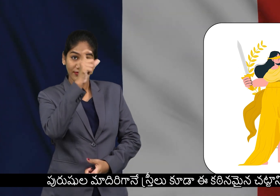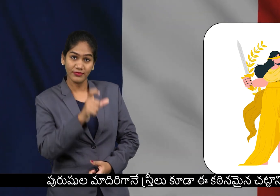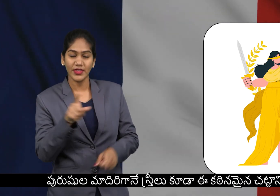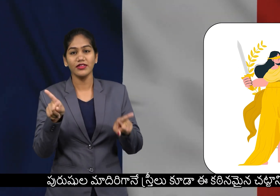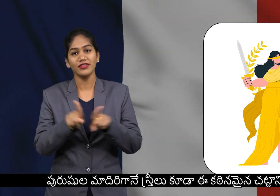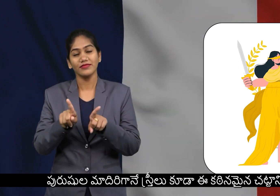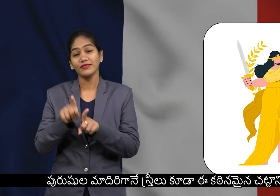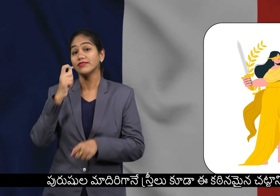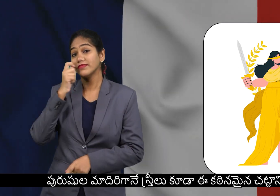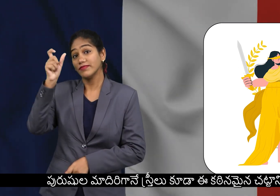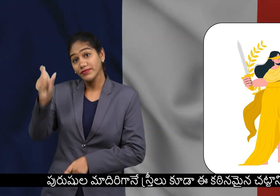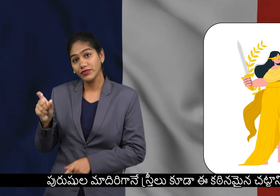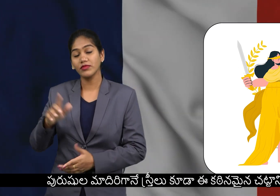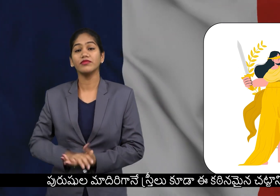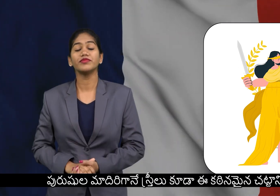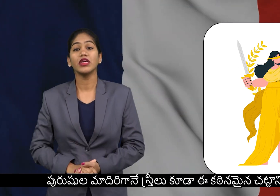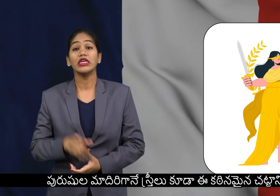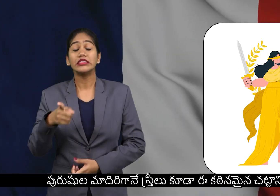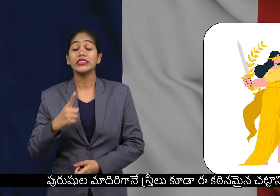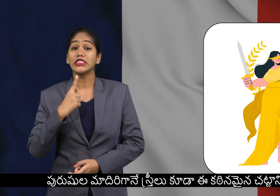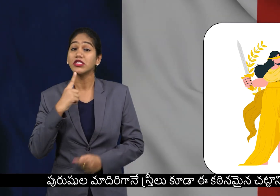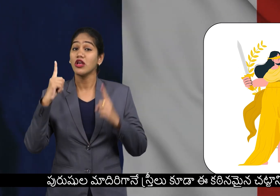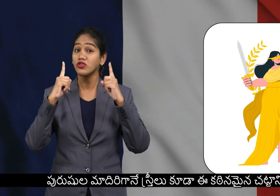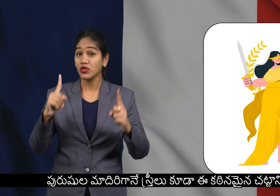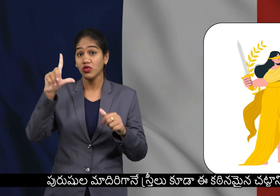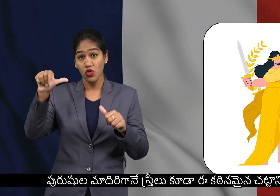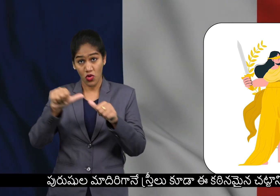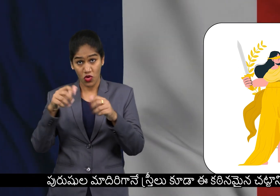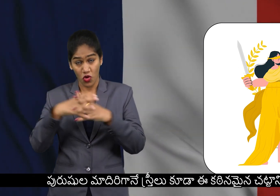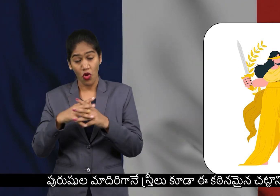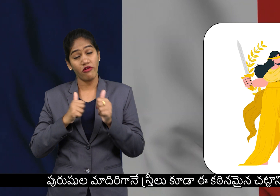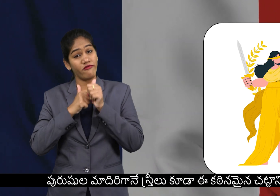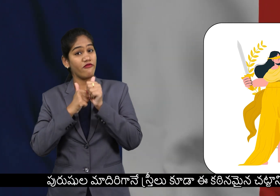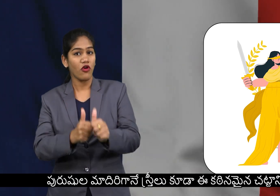పురుషుల మాదిరిగానే స్త్రీలు కూడా ఈ కఠినమైన చట్టాన్ని పాటిస్తారు.